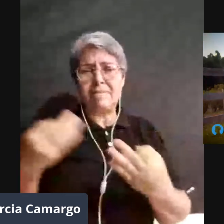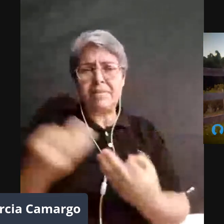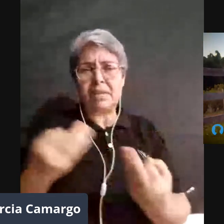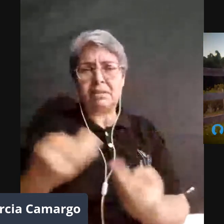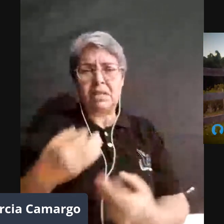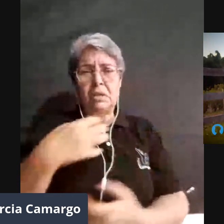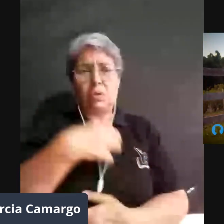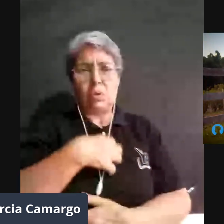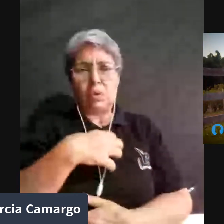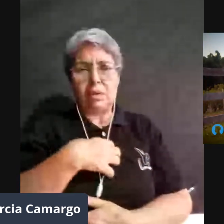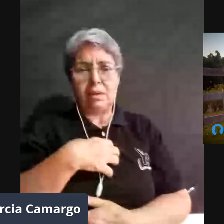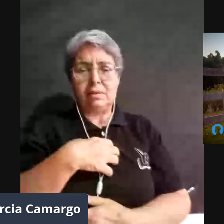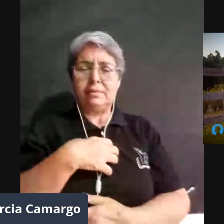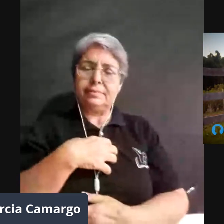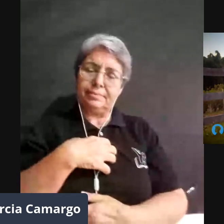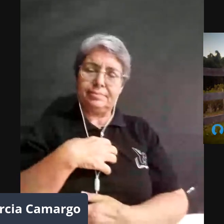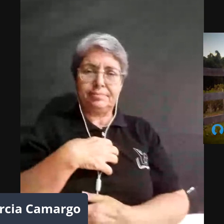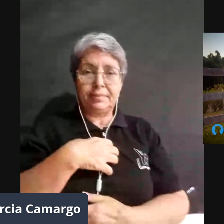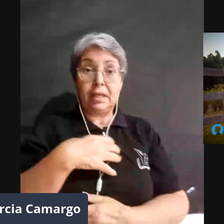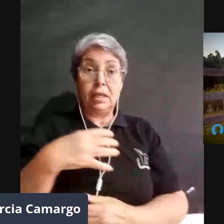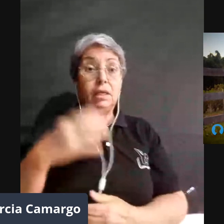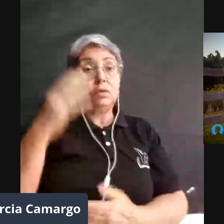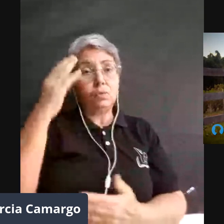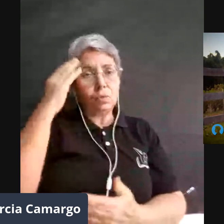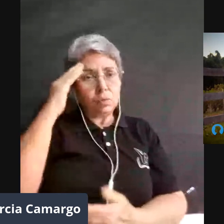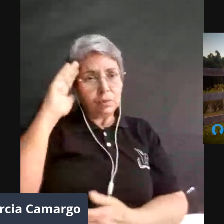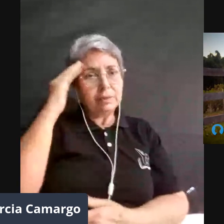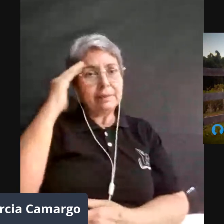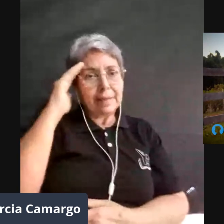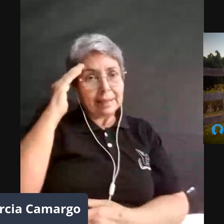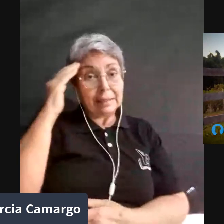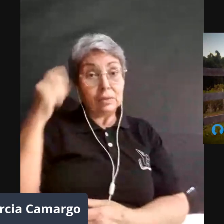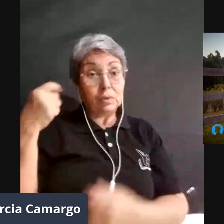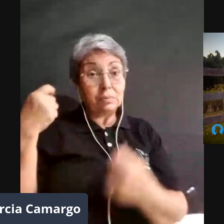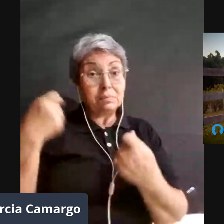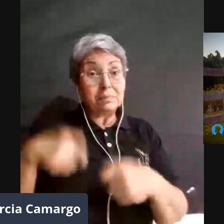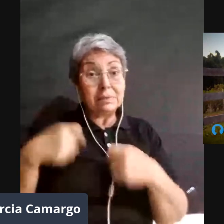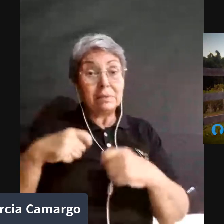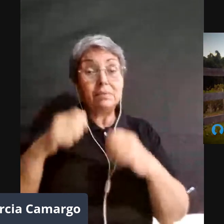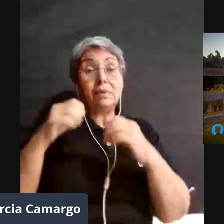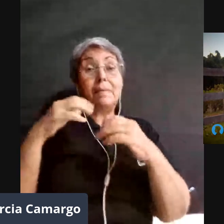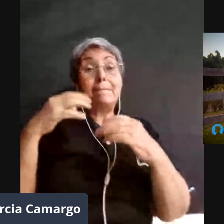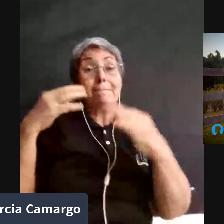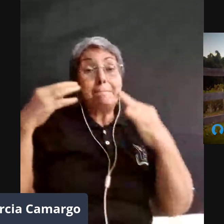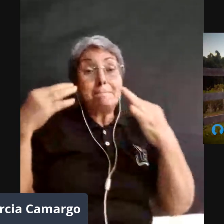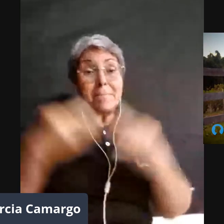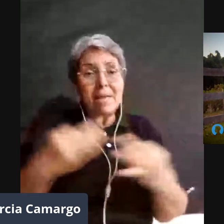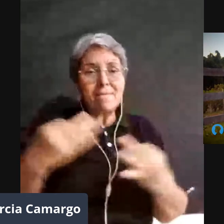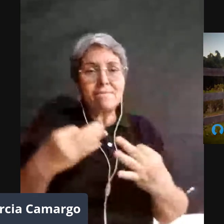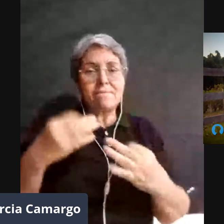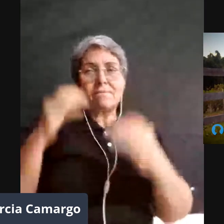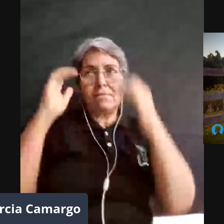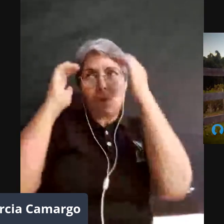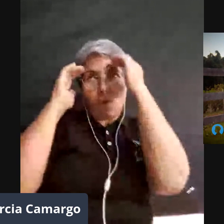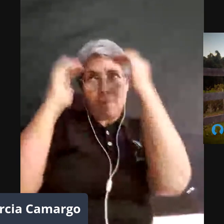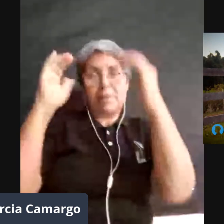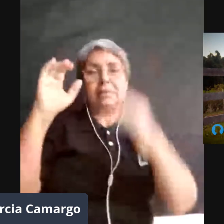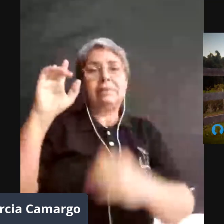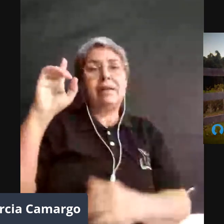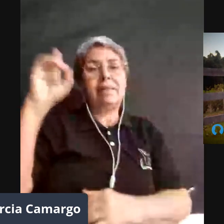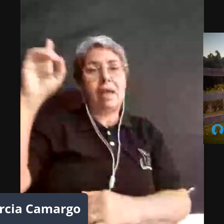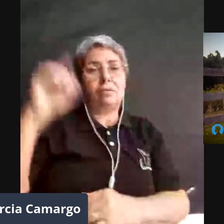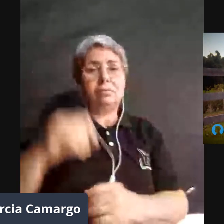absoluta pertence a Deus. Nós estamos falando de perfeita obediência a Deus. Mas para a maioria dos cristãos, protestantes